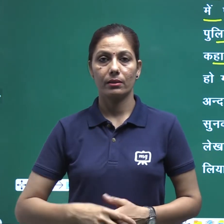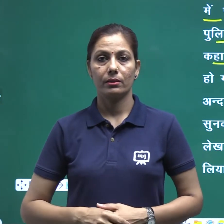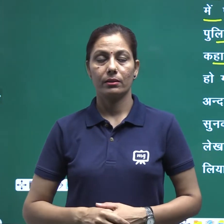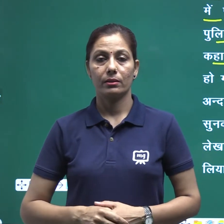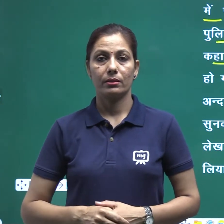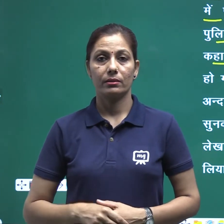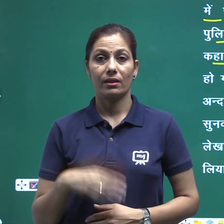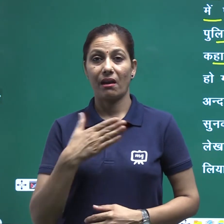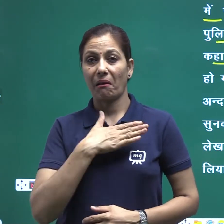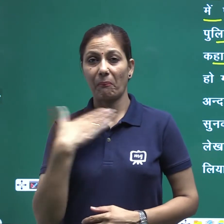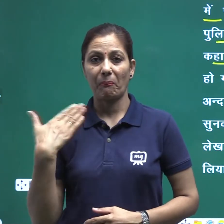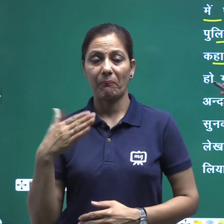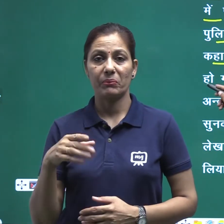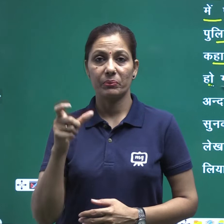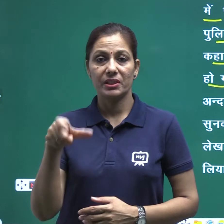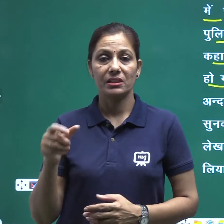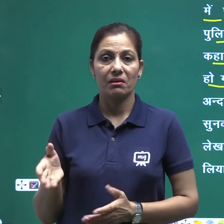हत्या हो गई है,